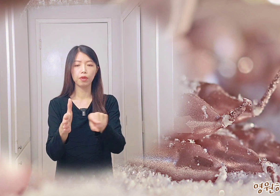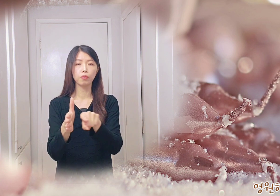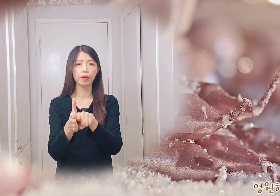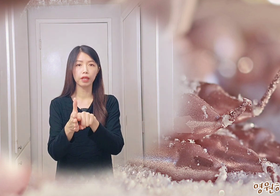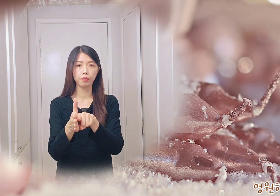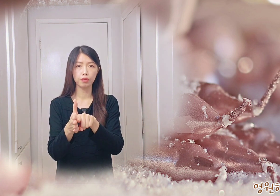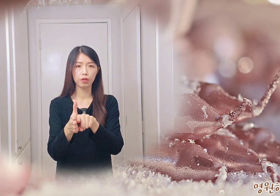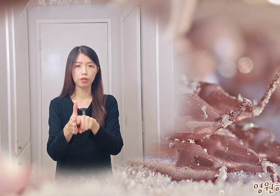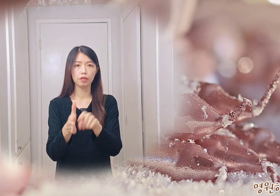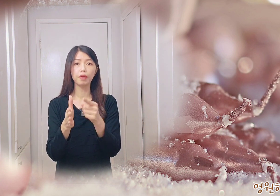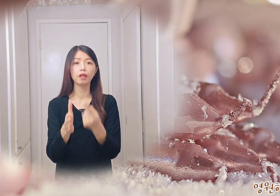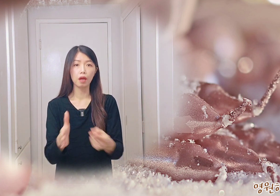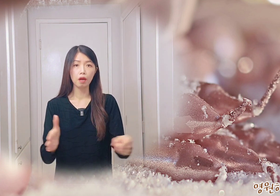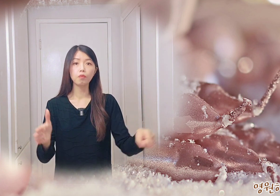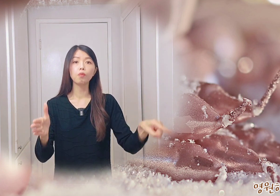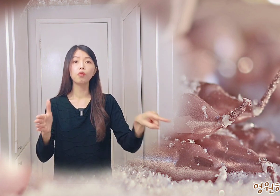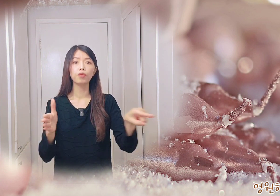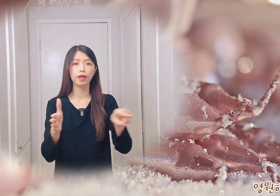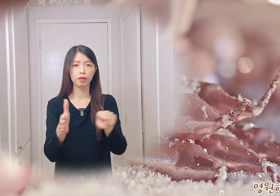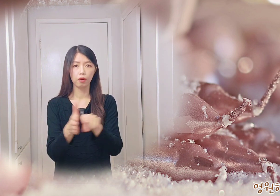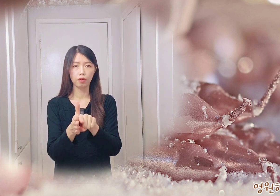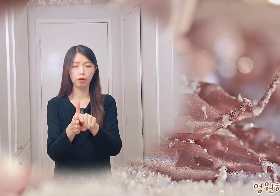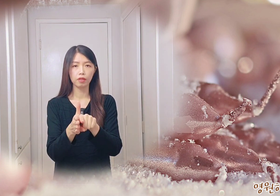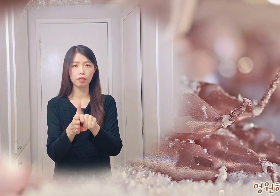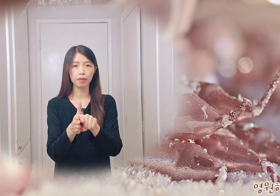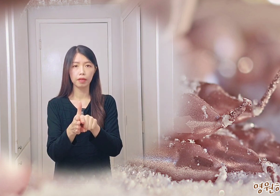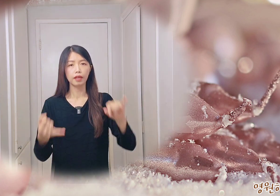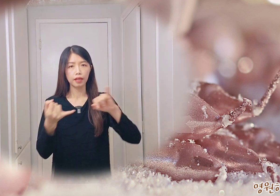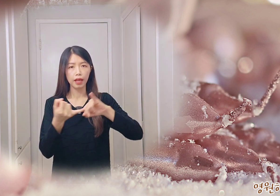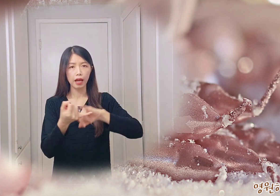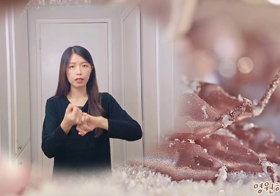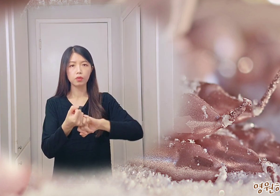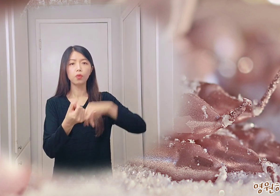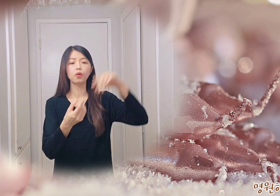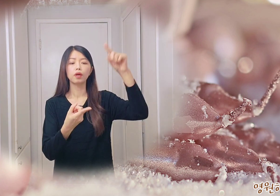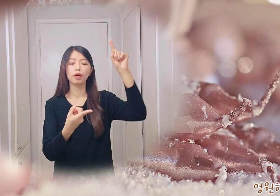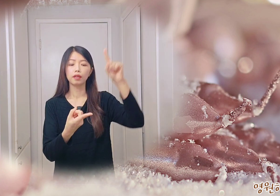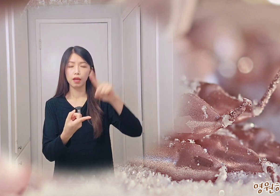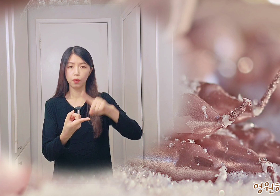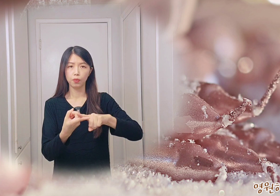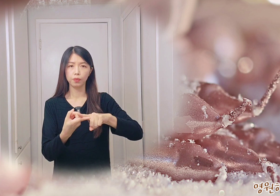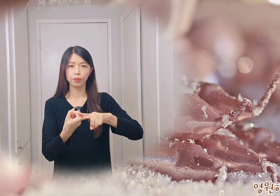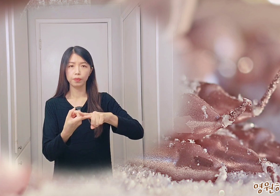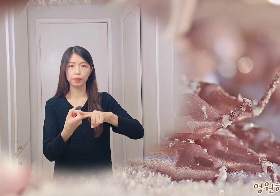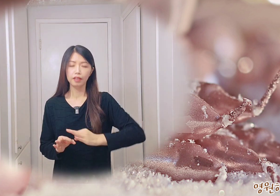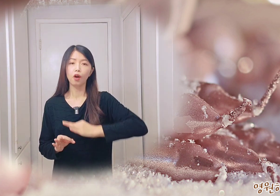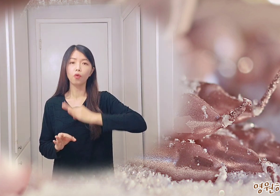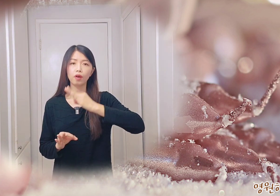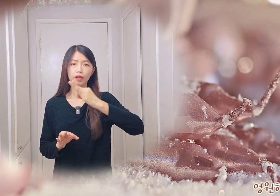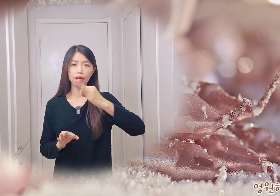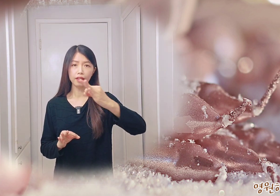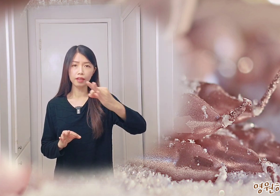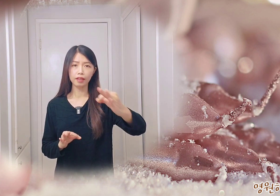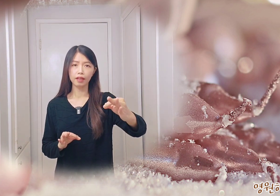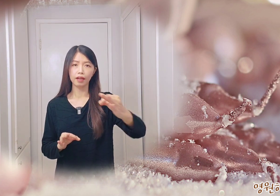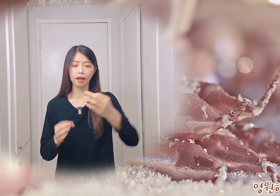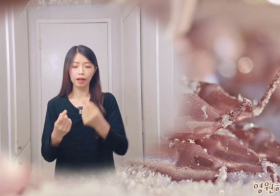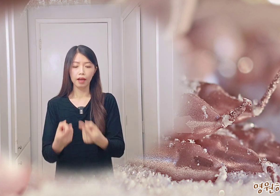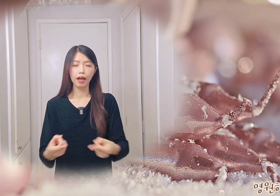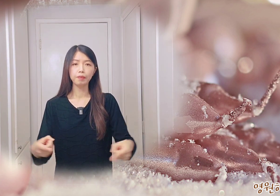다시 왼손바닥에 붙여주시면 뭐뭐 위해서 이런 뜻입니다. 약속대로.